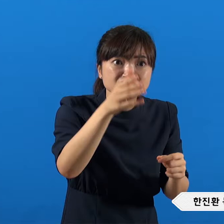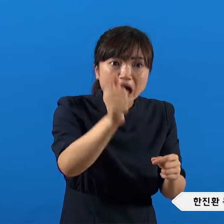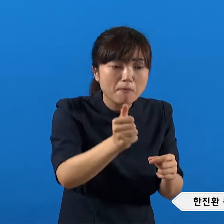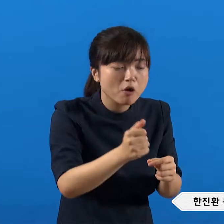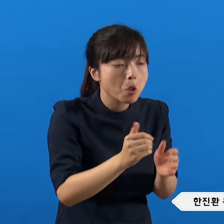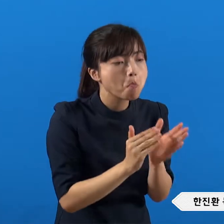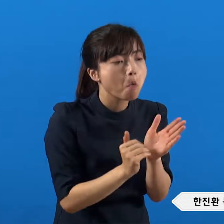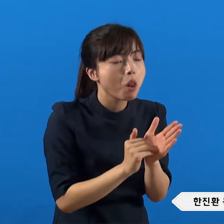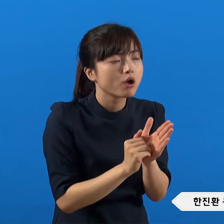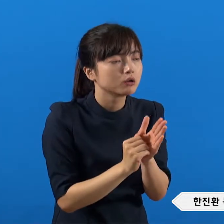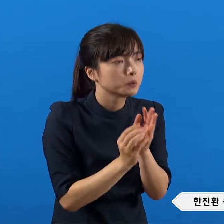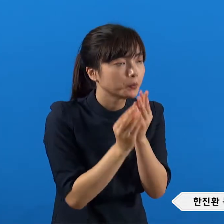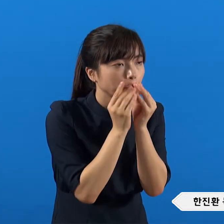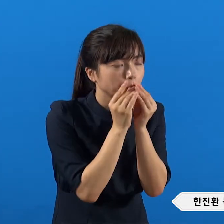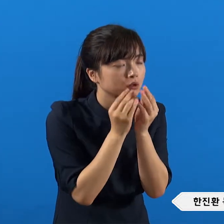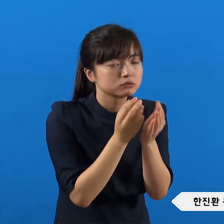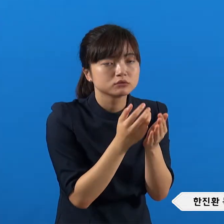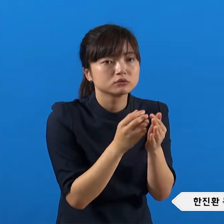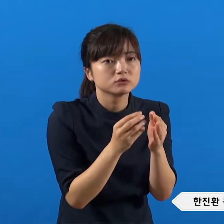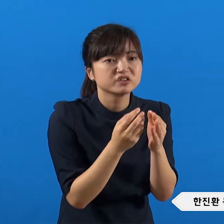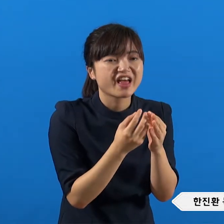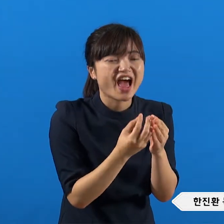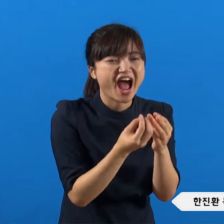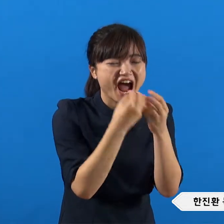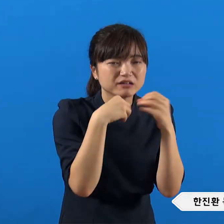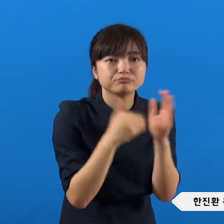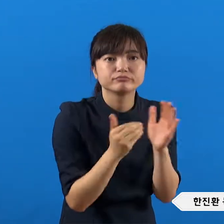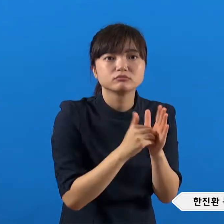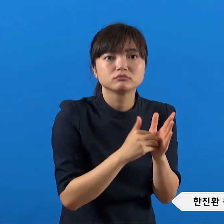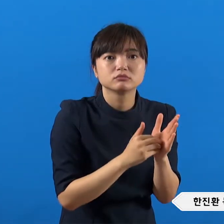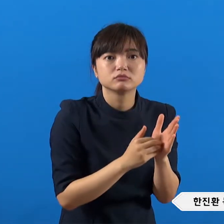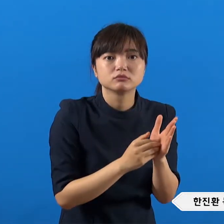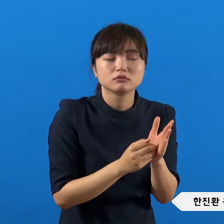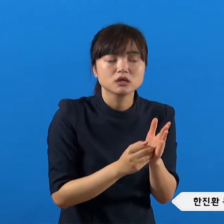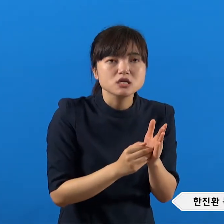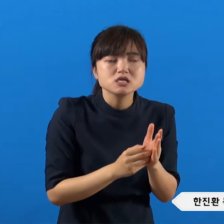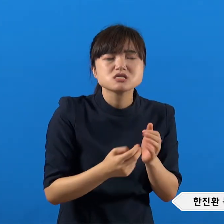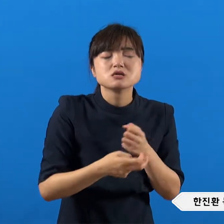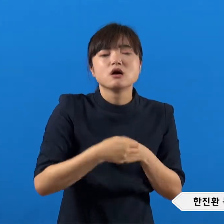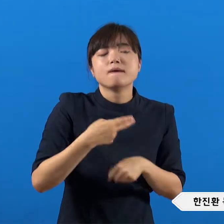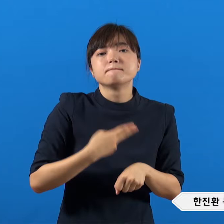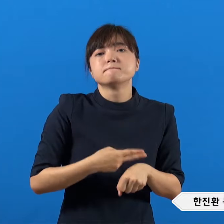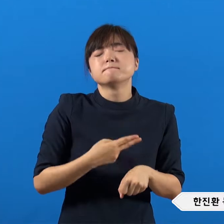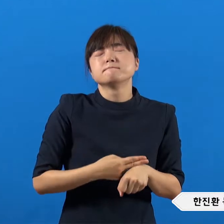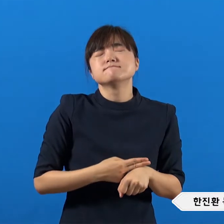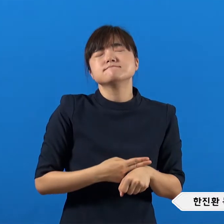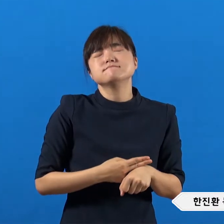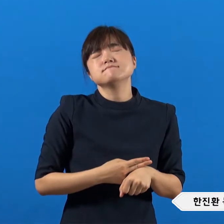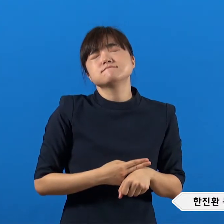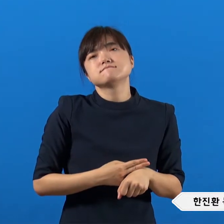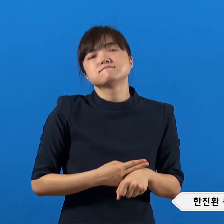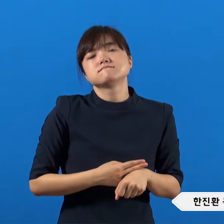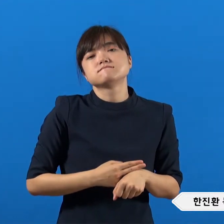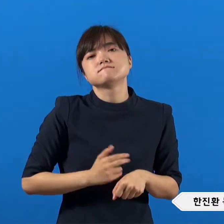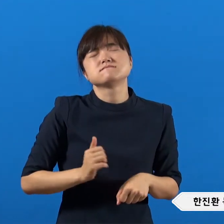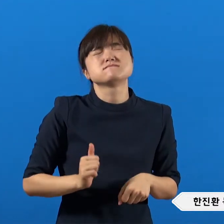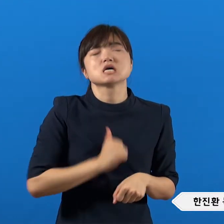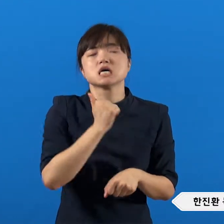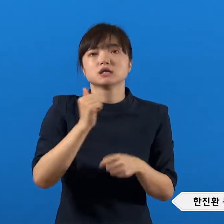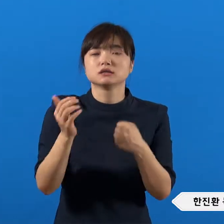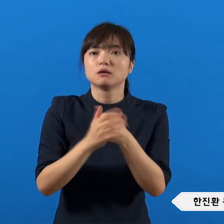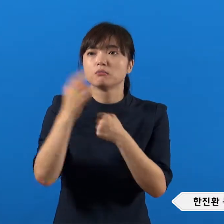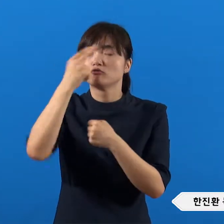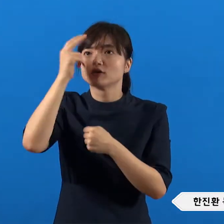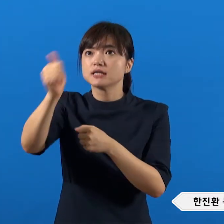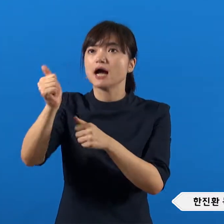당번이 몰래 이렇게 빼돌려서 자기가 먹어버리는 것입니다. 코른펠드는 그 사실을 수용소장에게 고발을